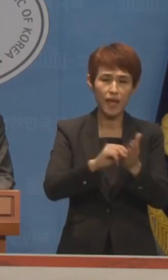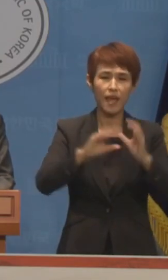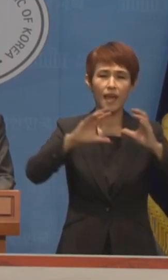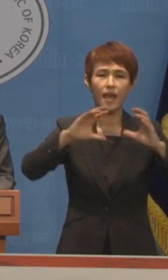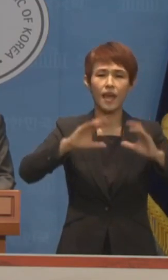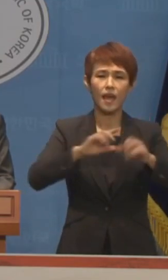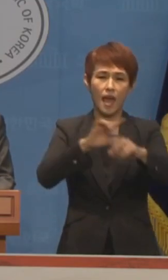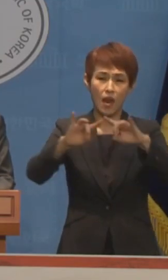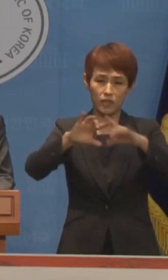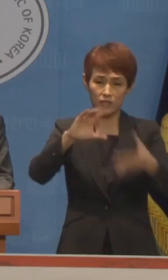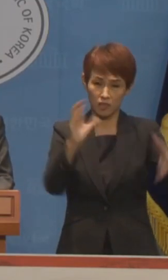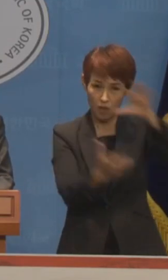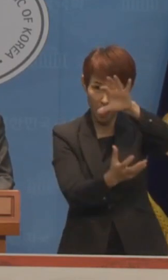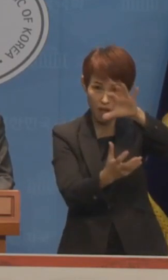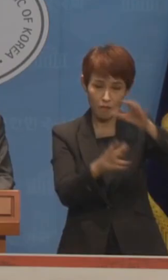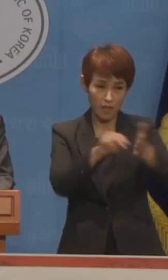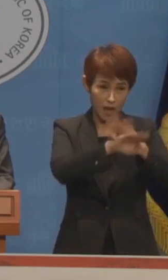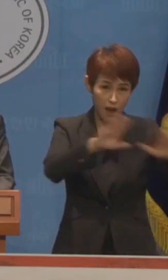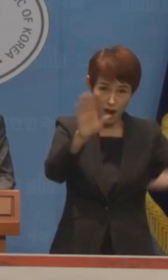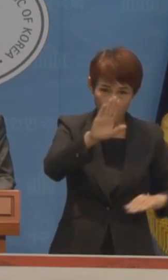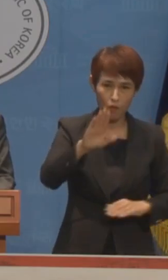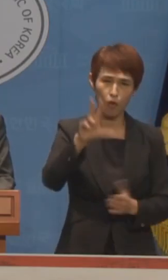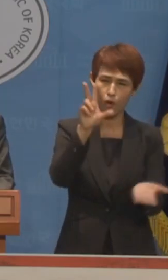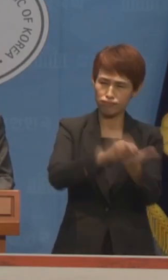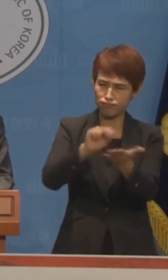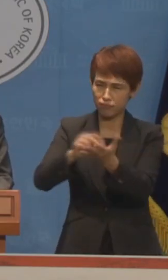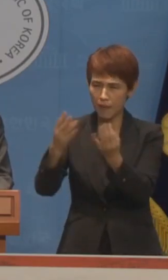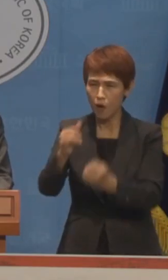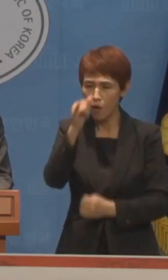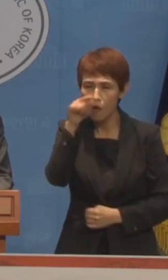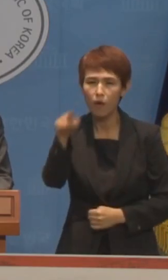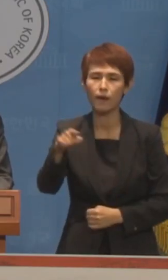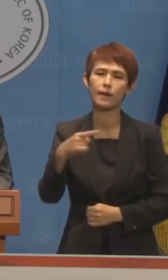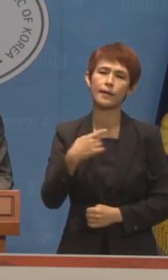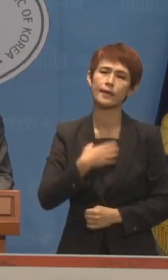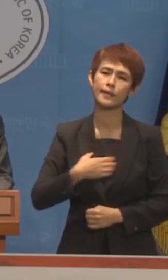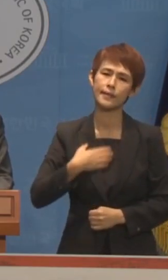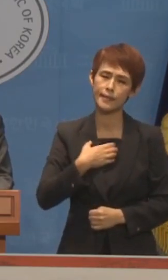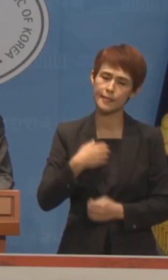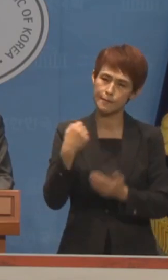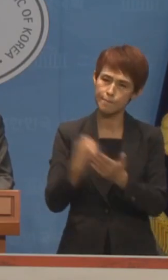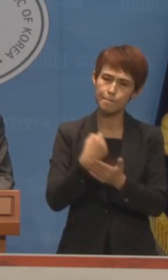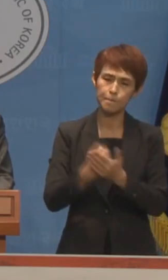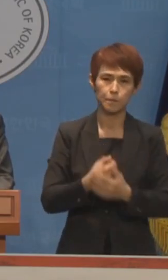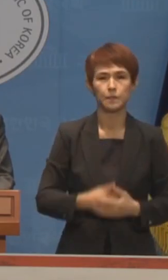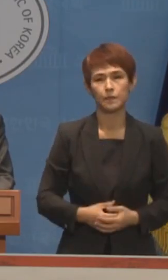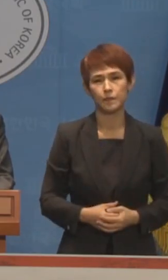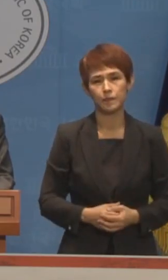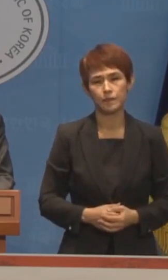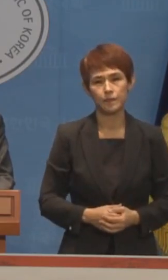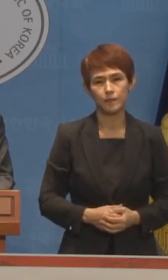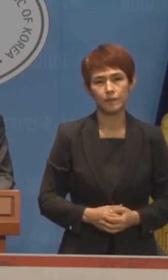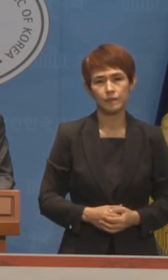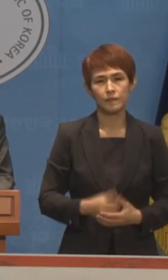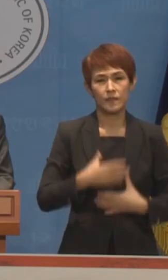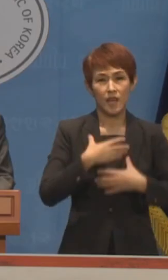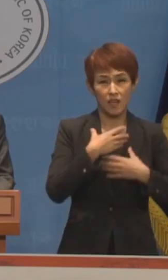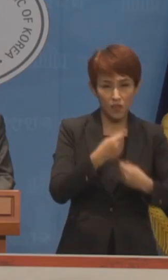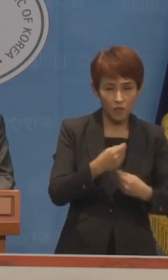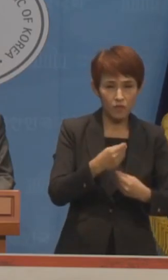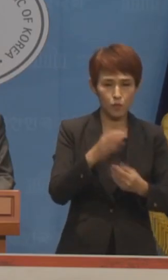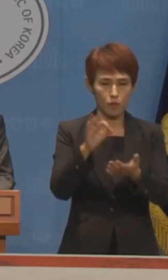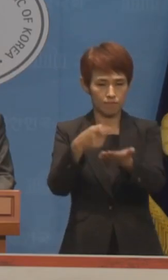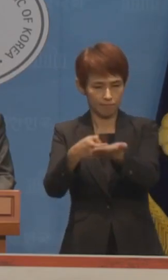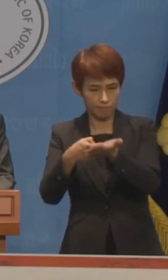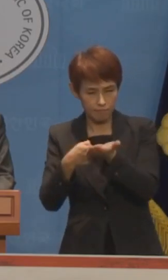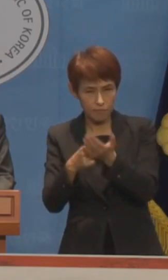오히려 여러 문제만 키우고 있다는 점에서 깊은 유감을 표합니다. 먼저 안전성과 경제성을 확인할 수